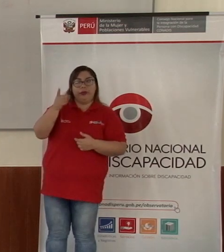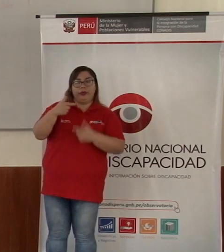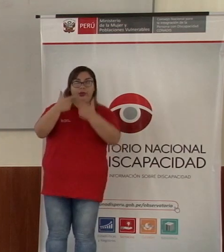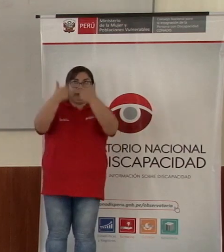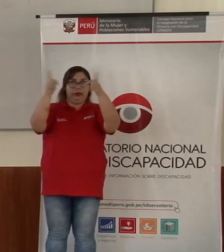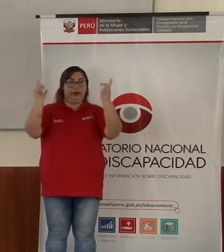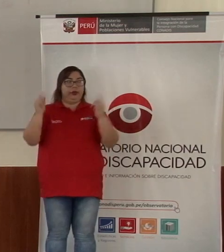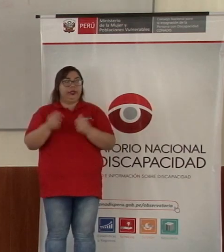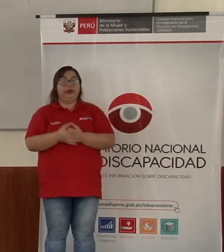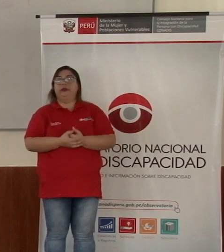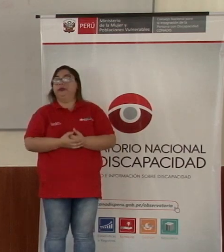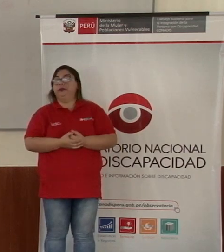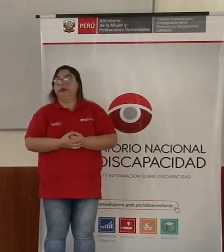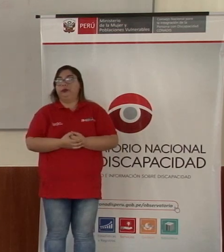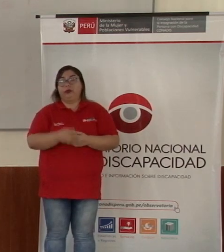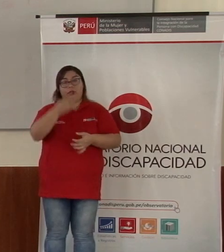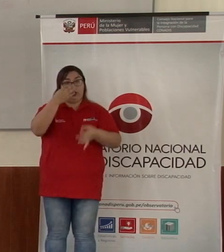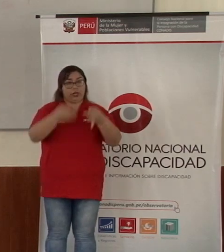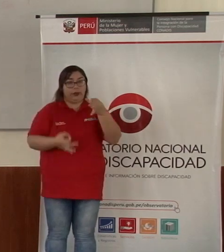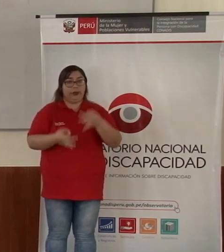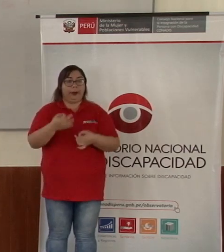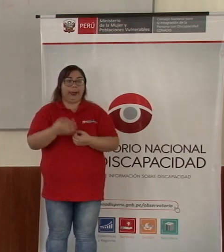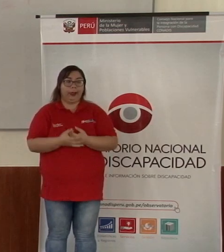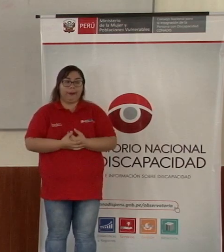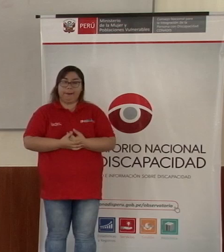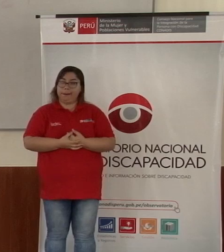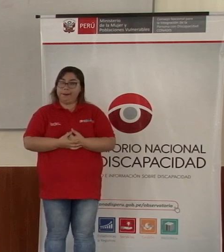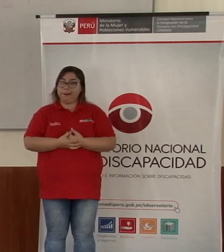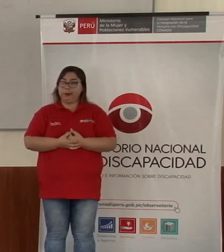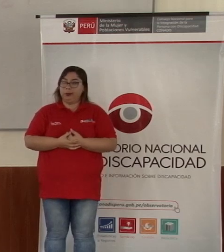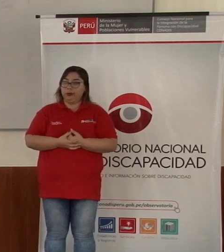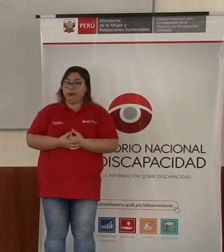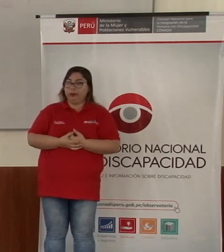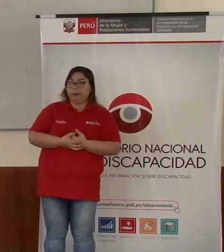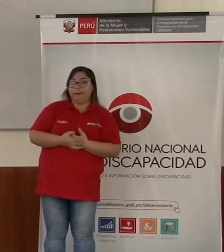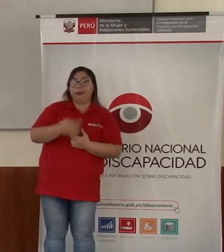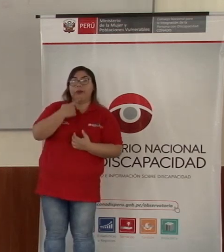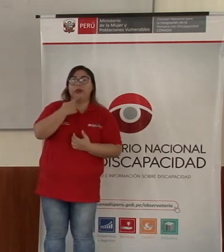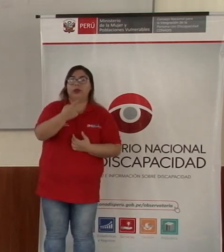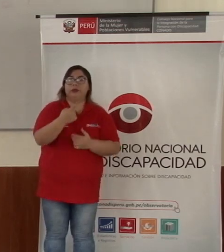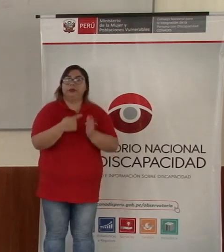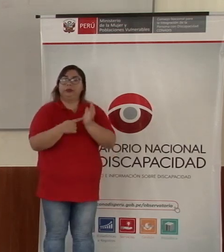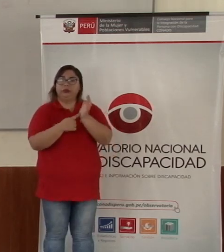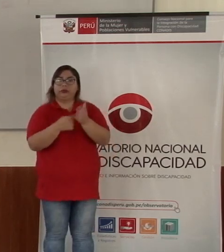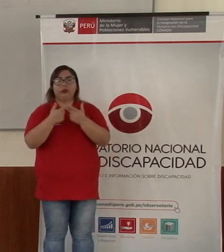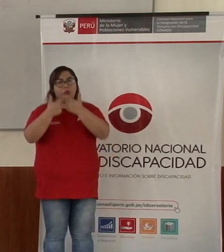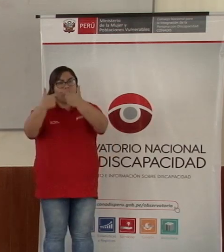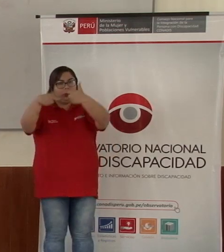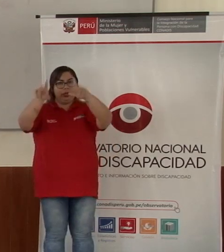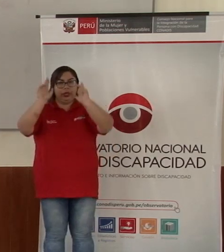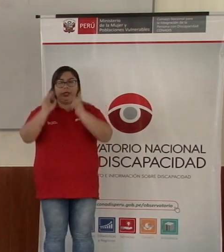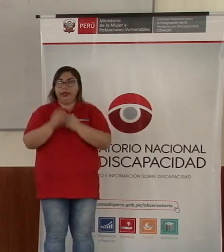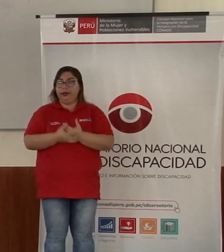libertad jurídica. Entonces, y el proceso de interdicto lo podía realizar